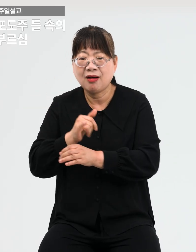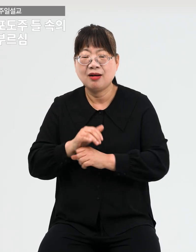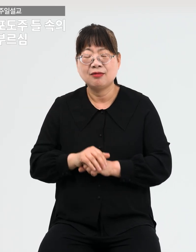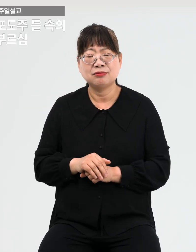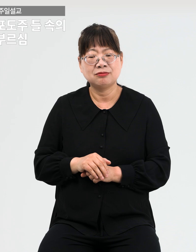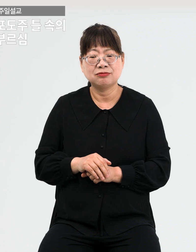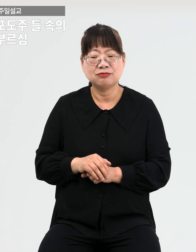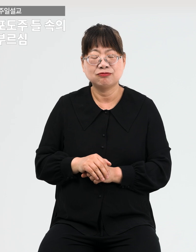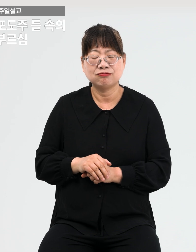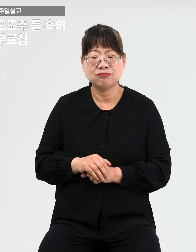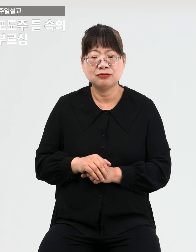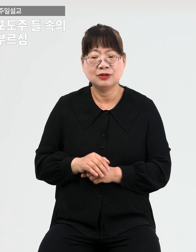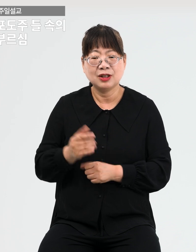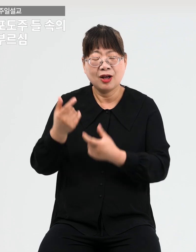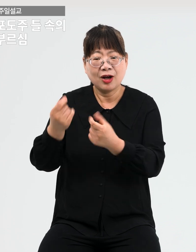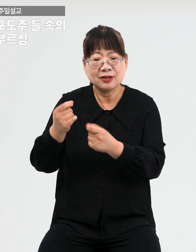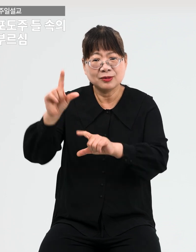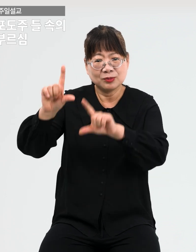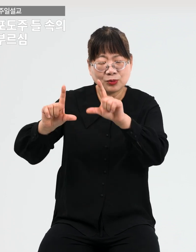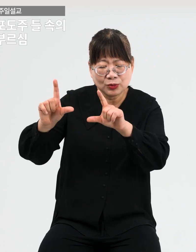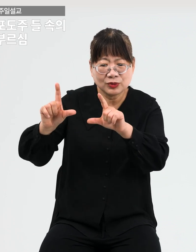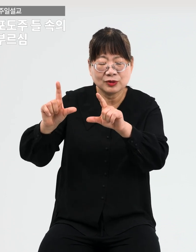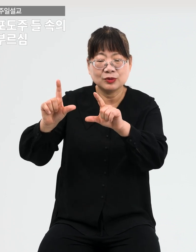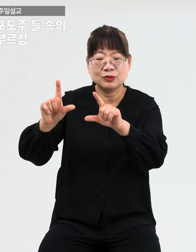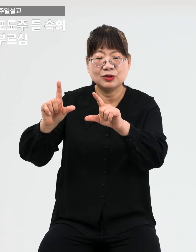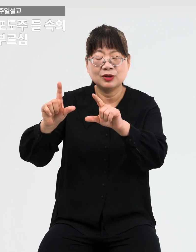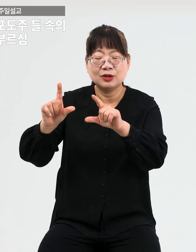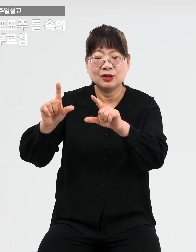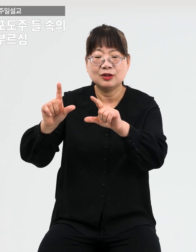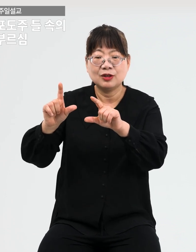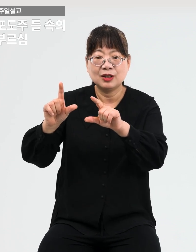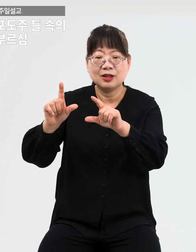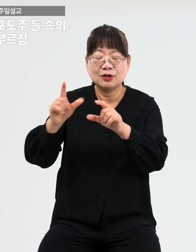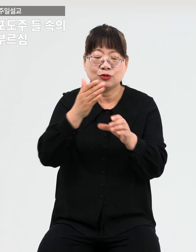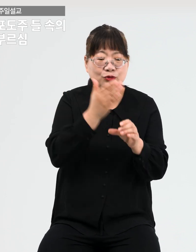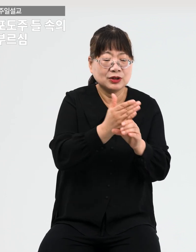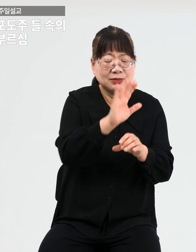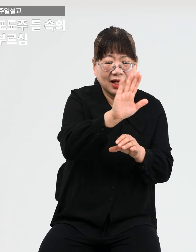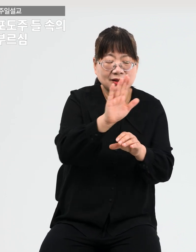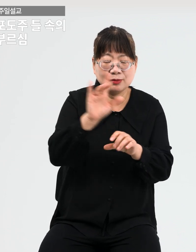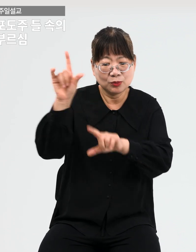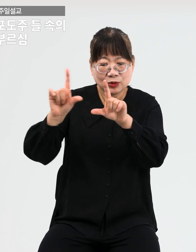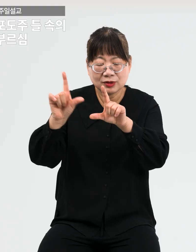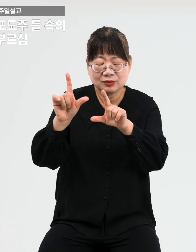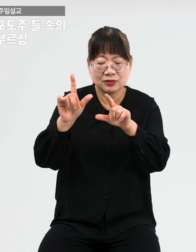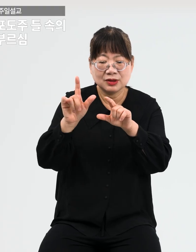우스꽝스러운 그림을 왜 카메라는 조명할까요? 자,